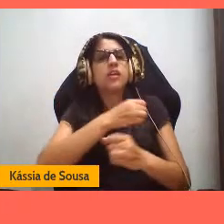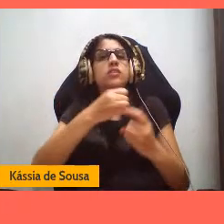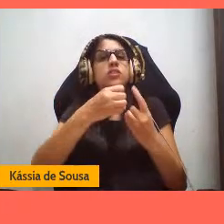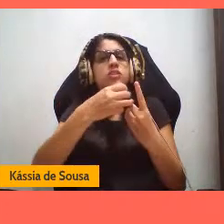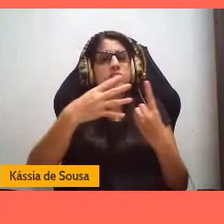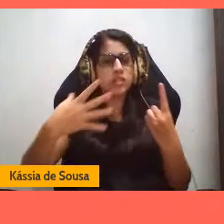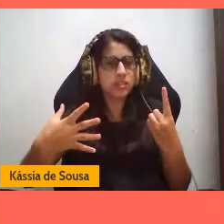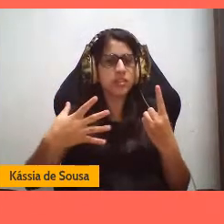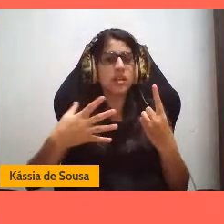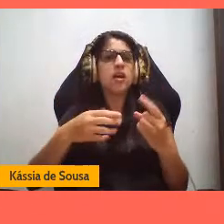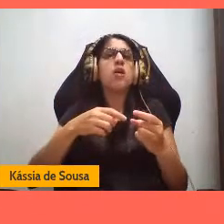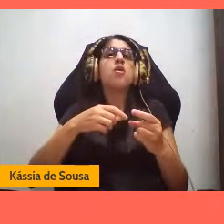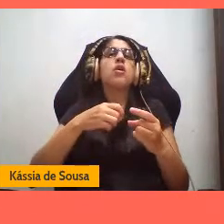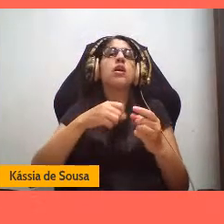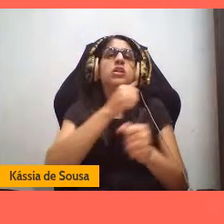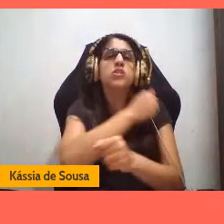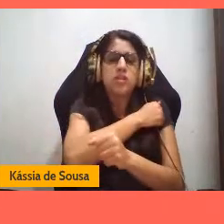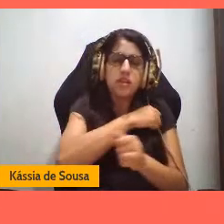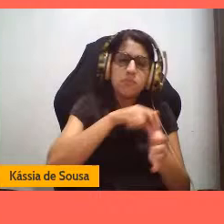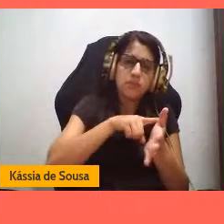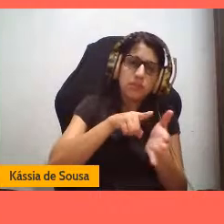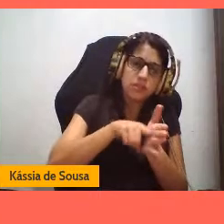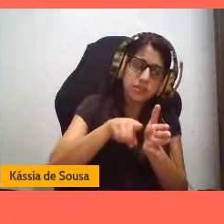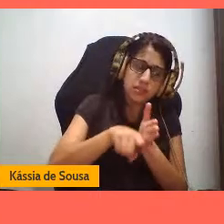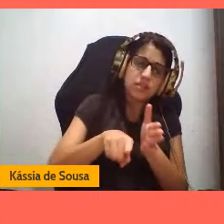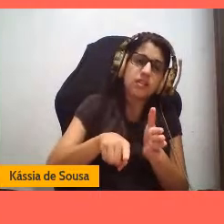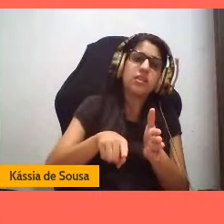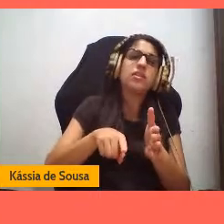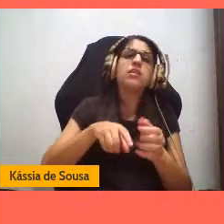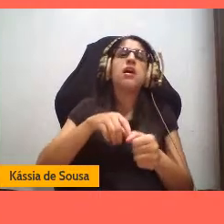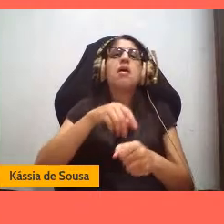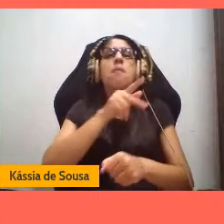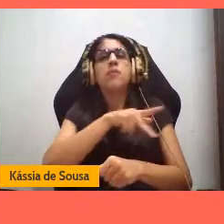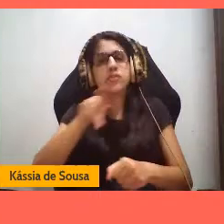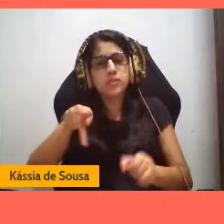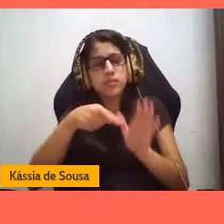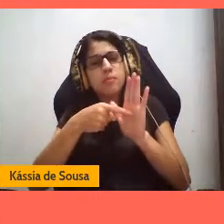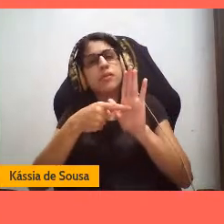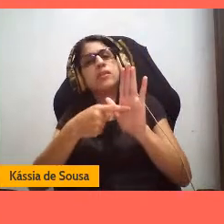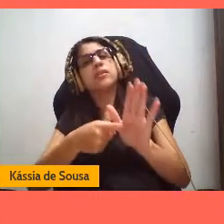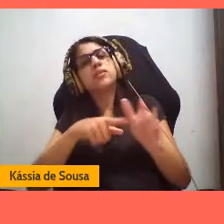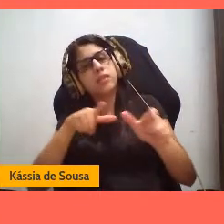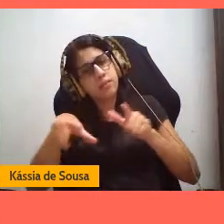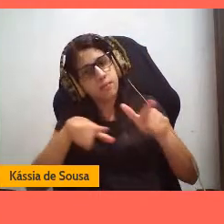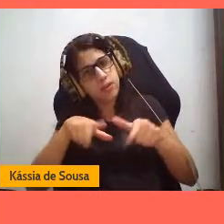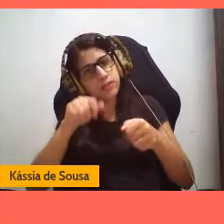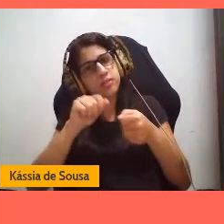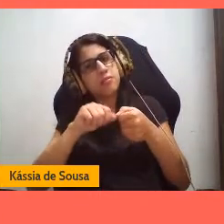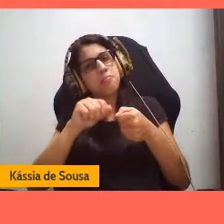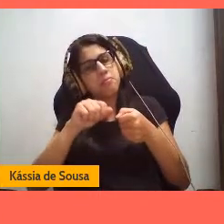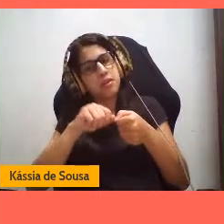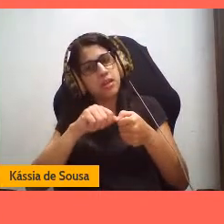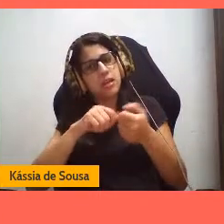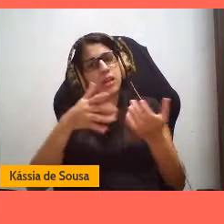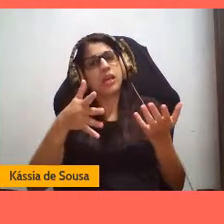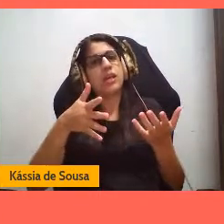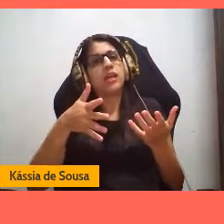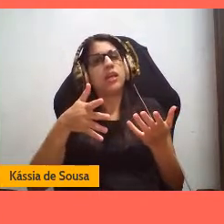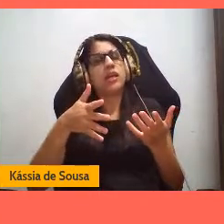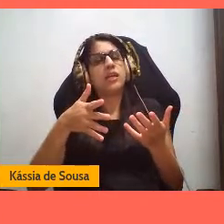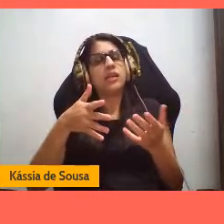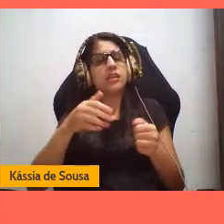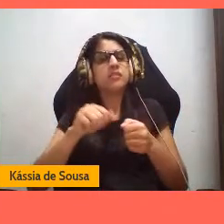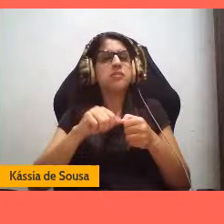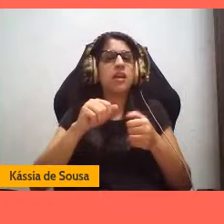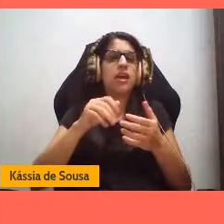da pesquisa, professores apresentando, né, os seus trabalhos também, estudantes da pós-graduação,